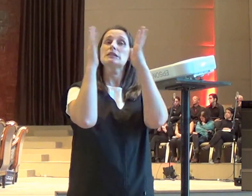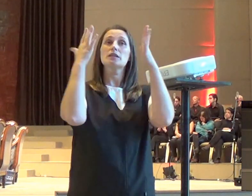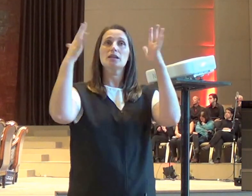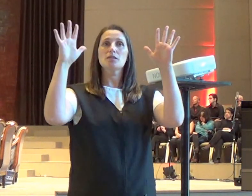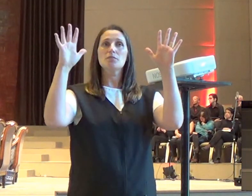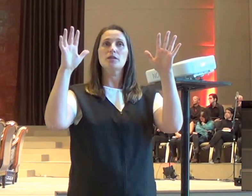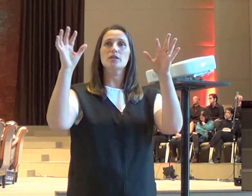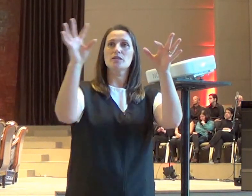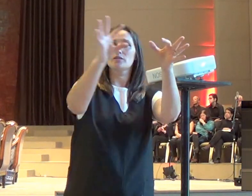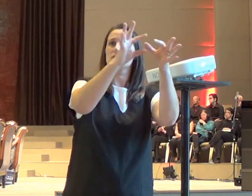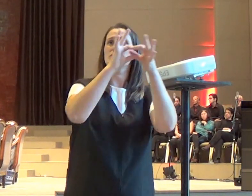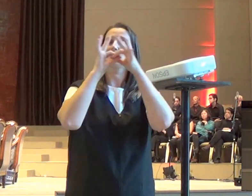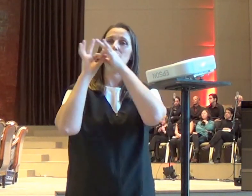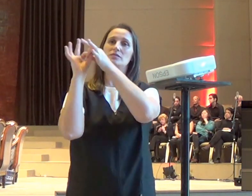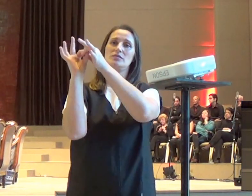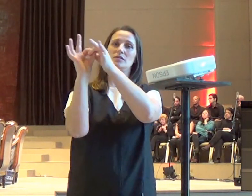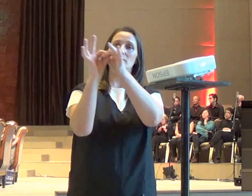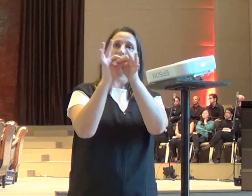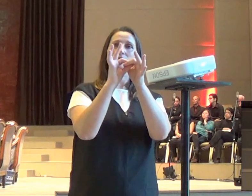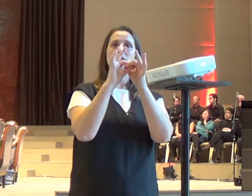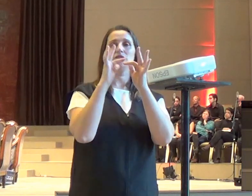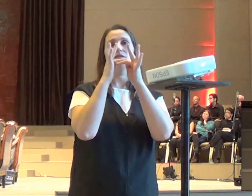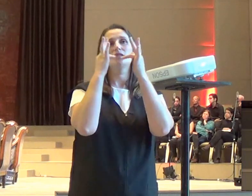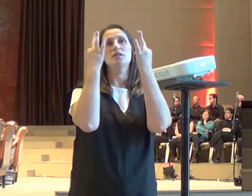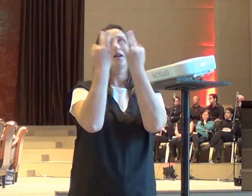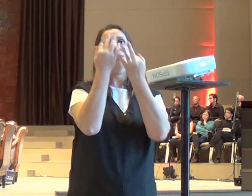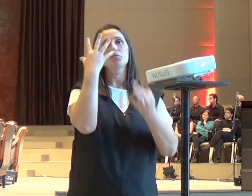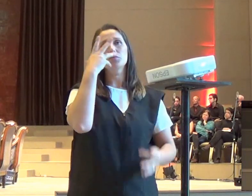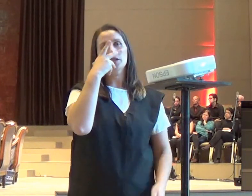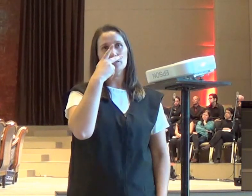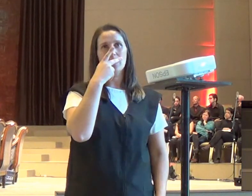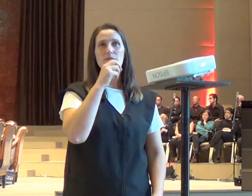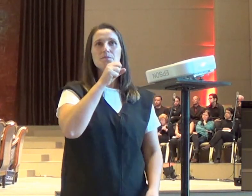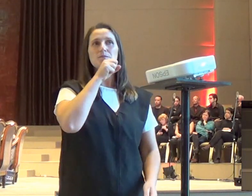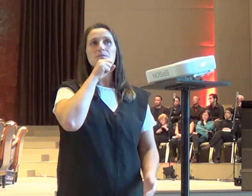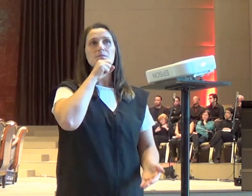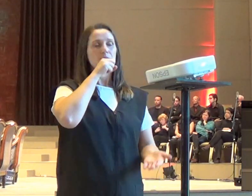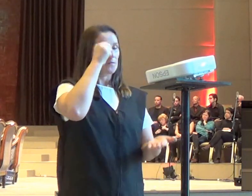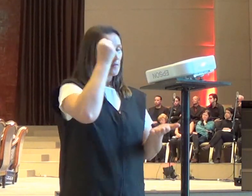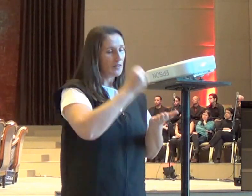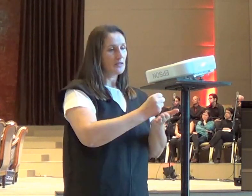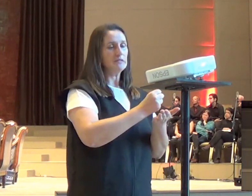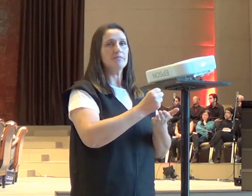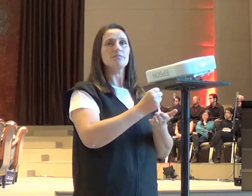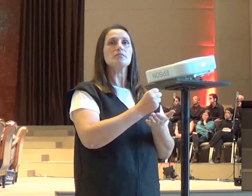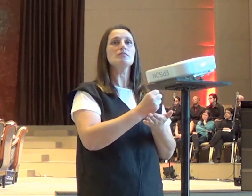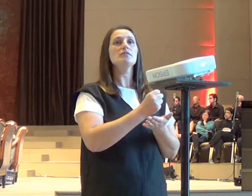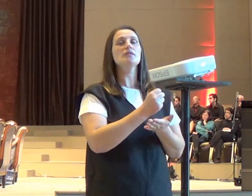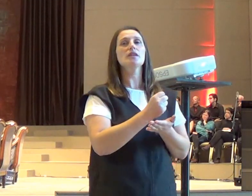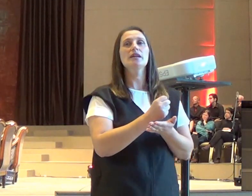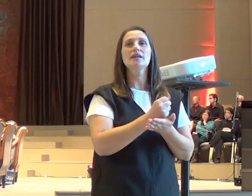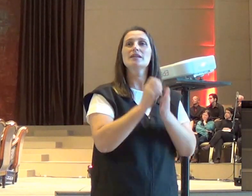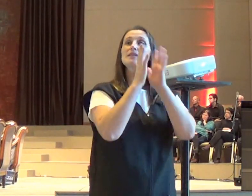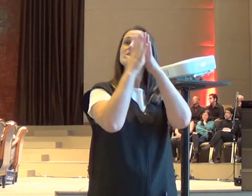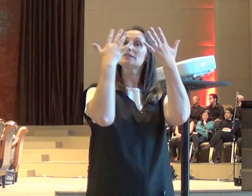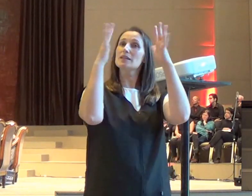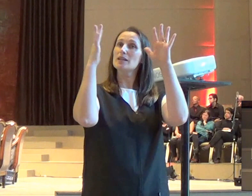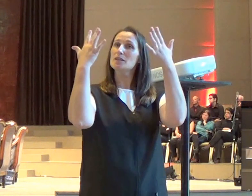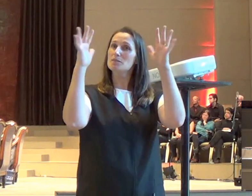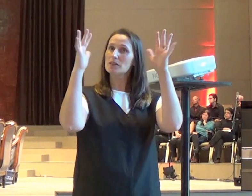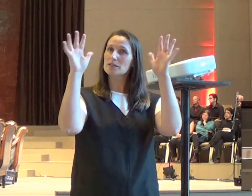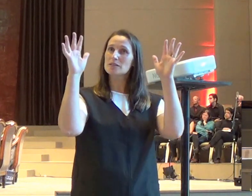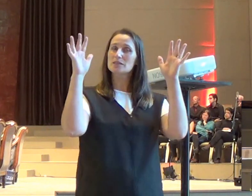unidade de família e é tão bonito isso que no velho testamento a gente vai encontrar as celebrações de ação de graças